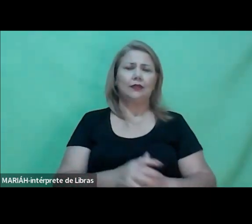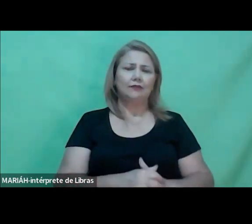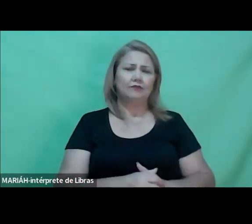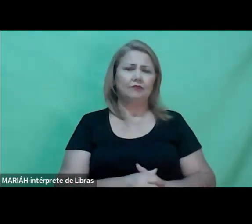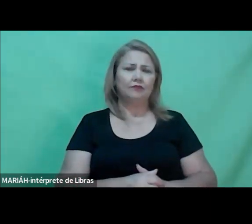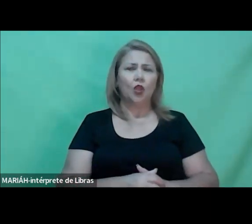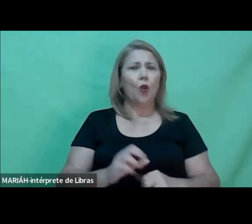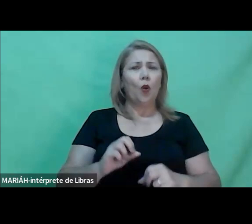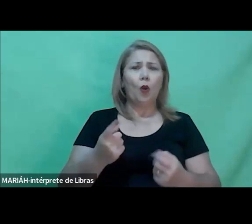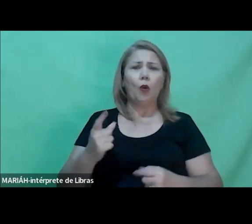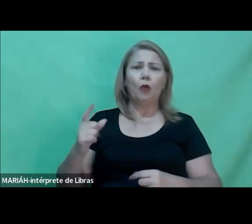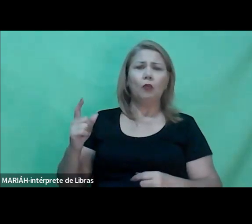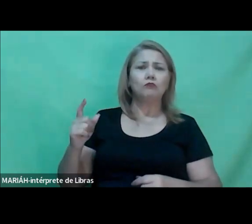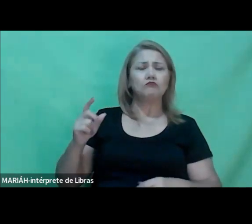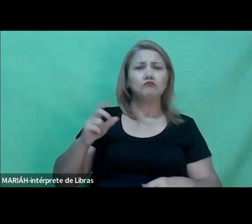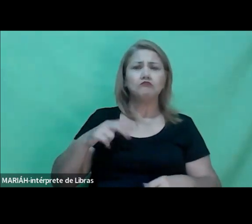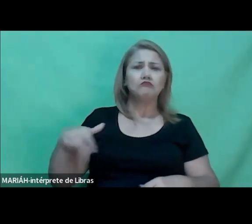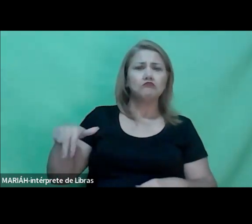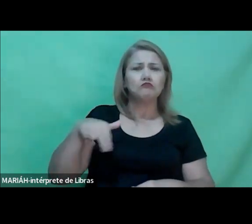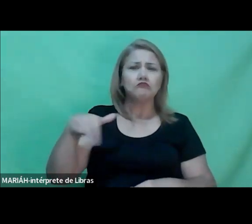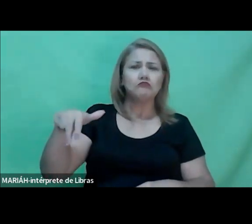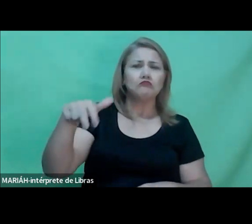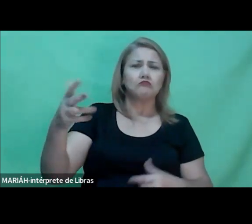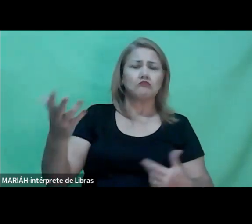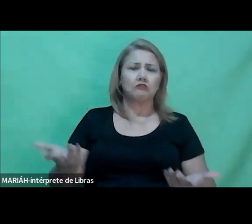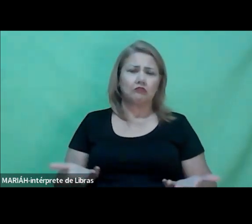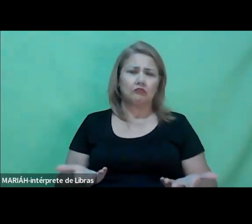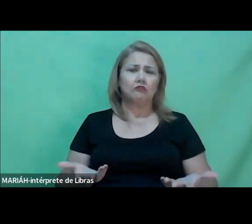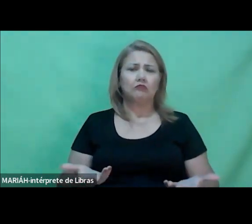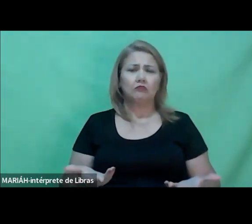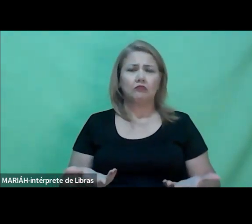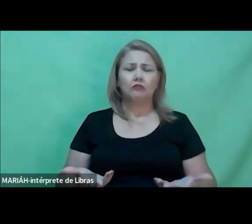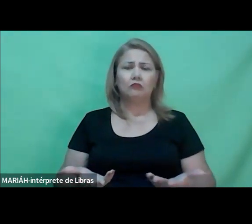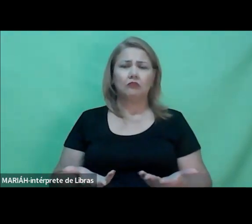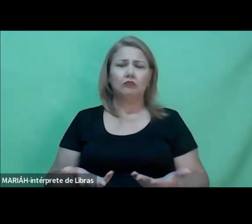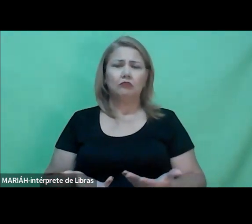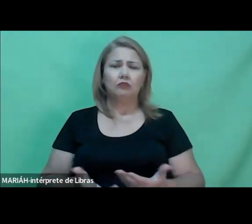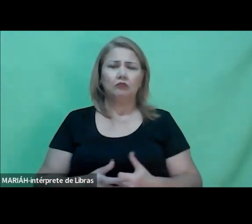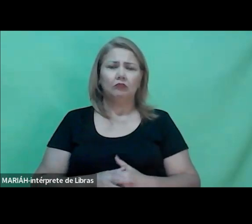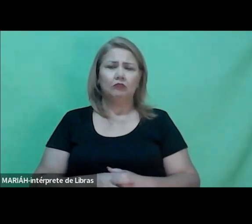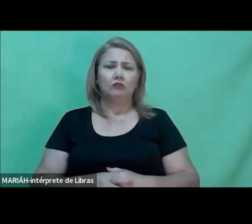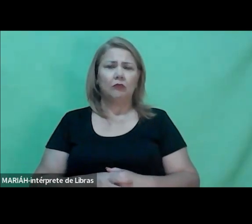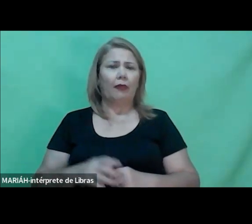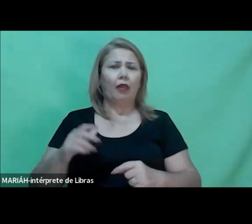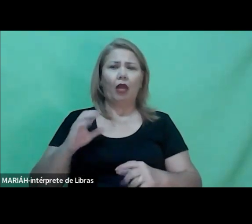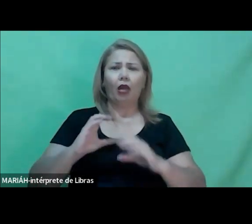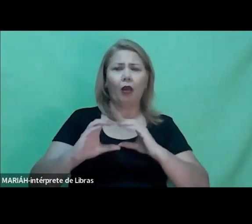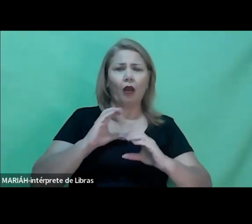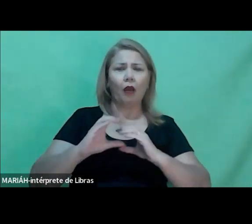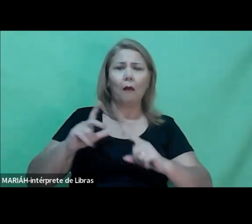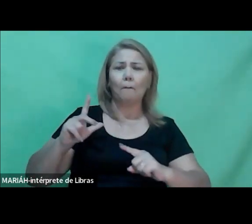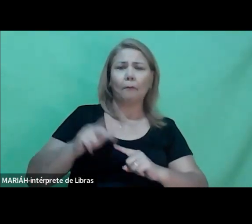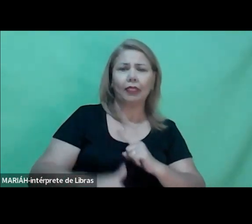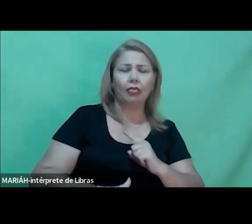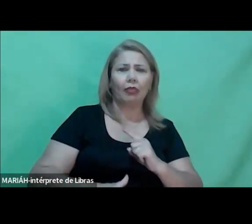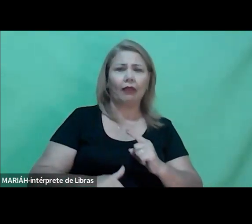caminando van por la calle y la persona que Oye eh corta toda comunicación con él